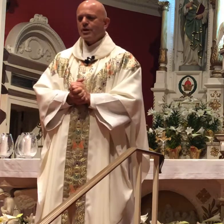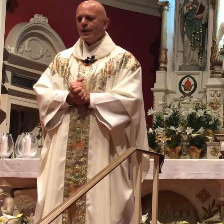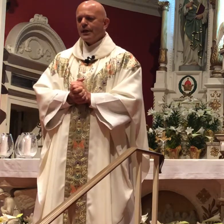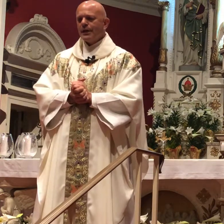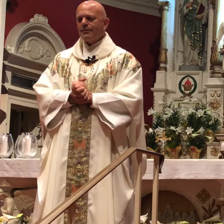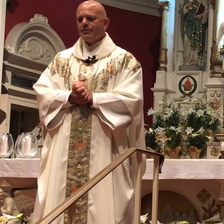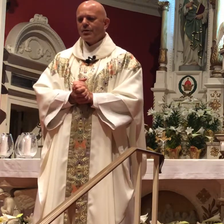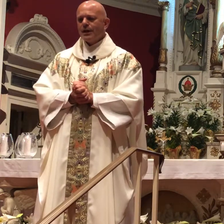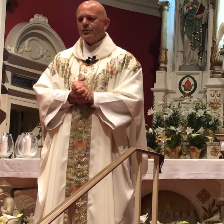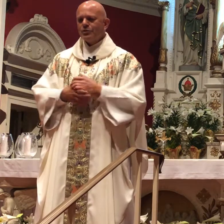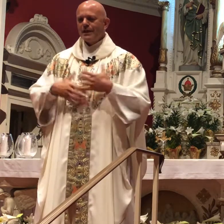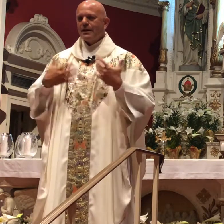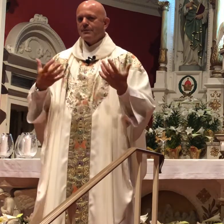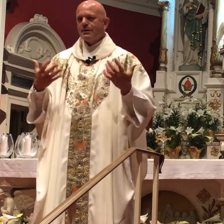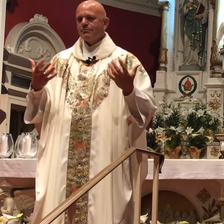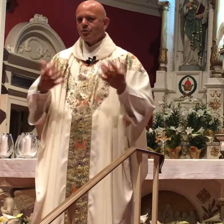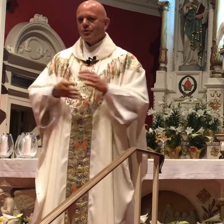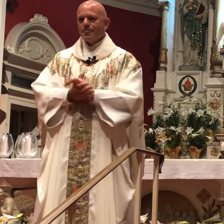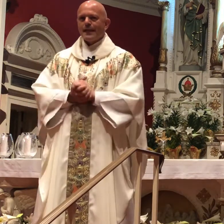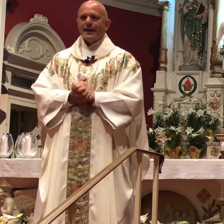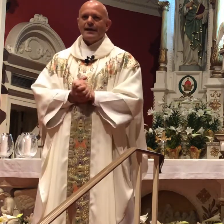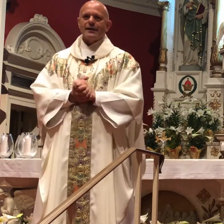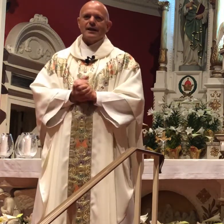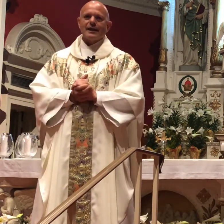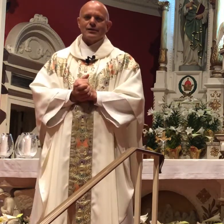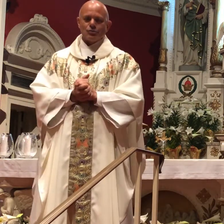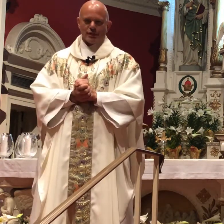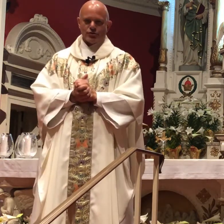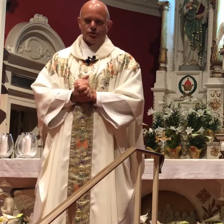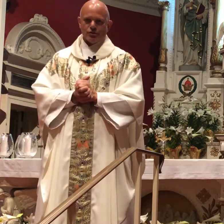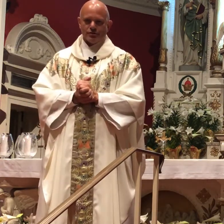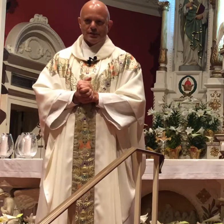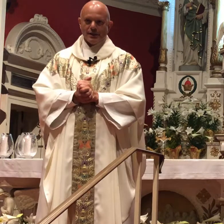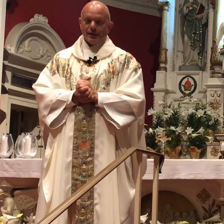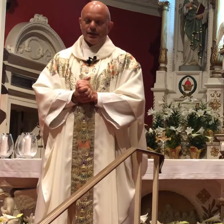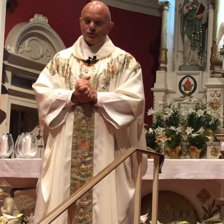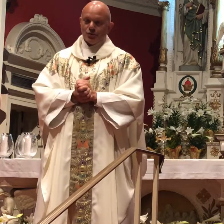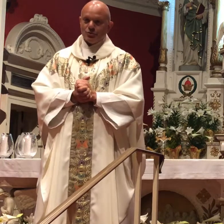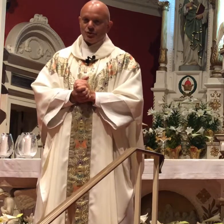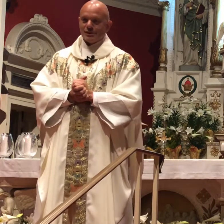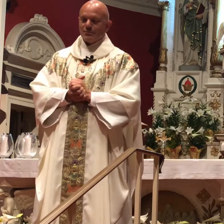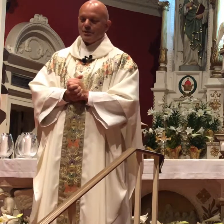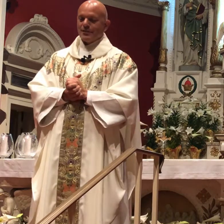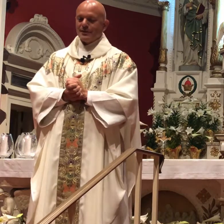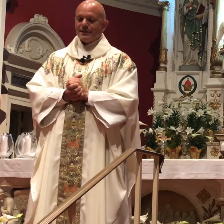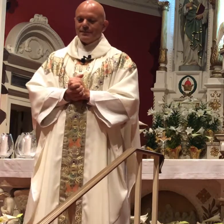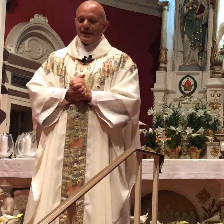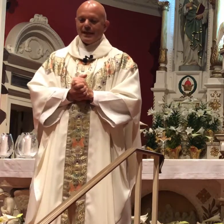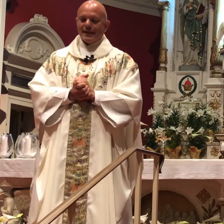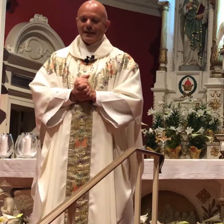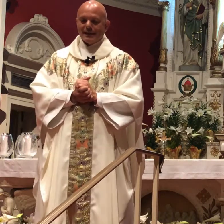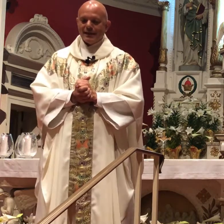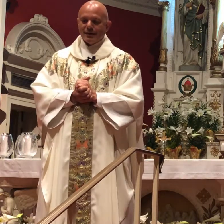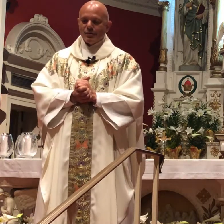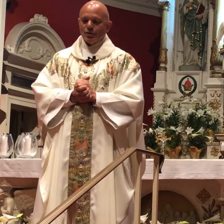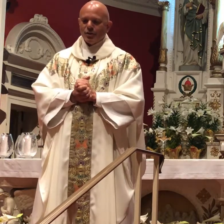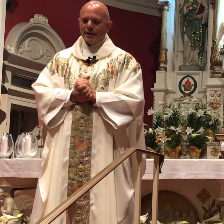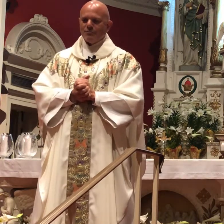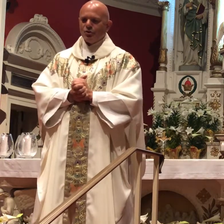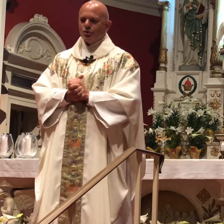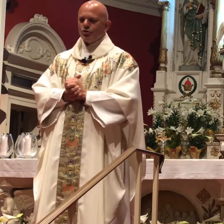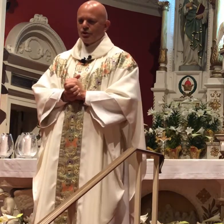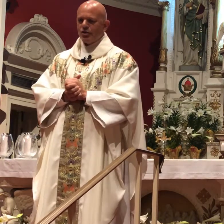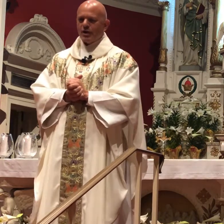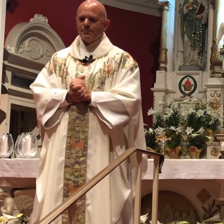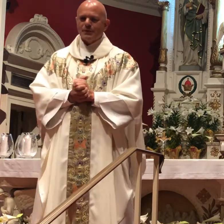Emaús. Y vemos que hay un dinamismo en la resurrección. Y lo segundo que se puede ver es que cuando